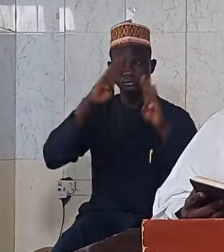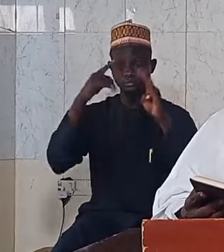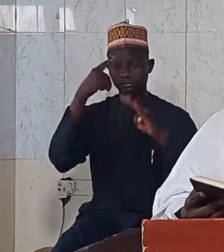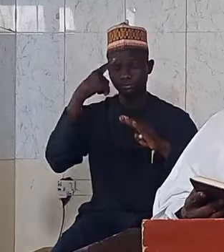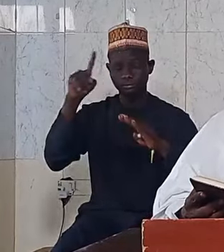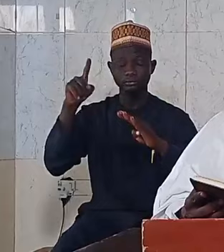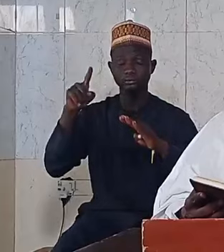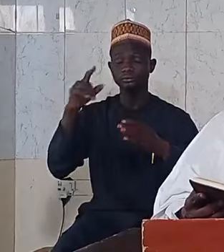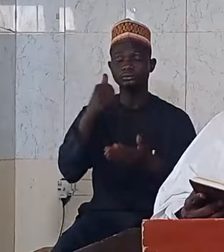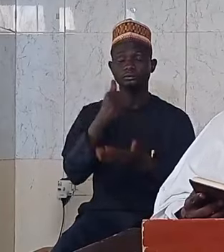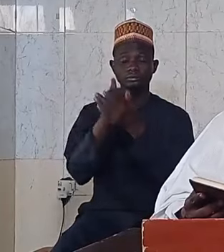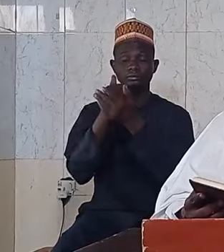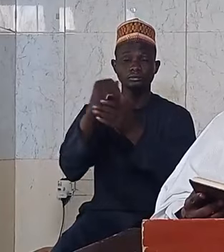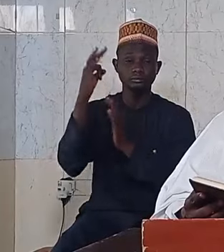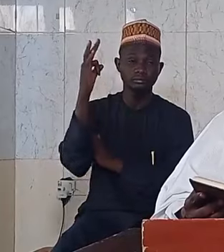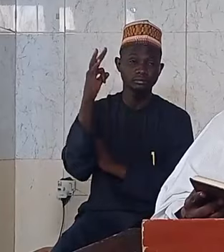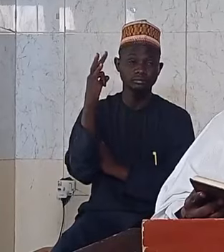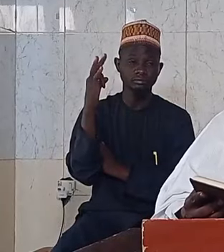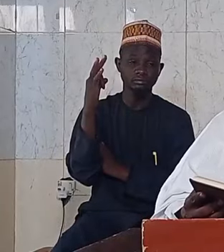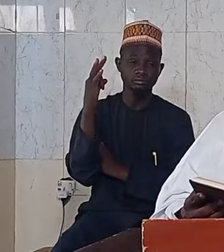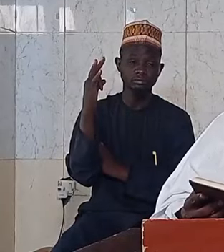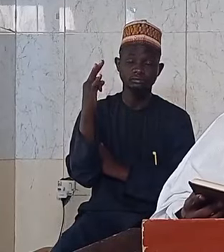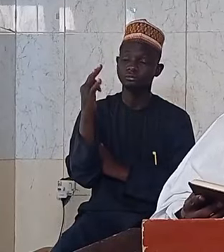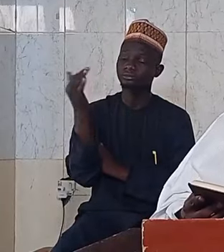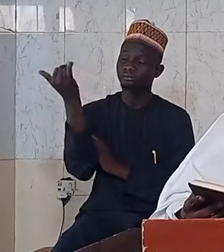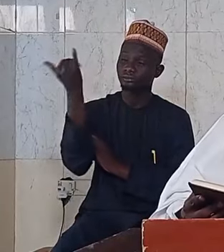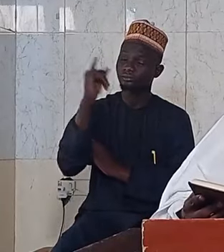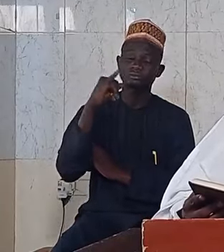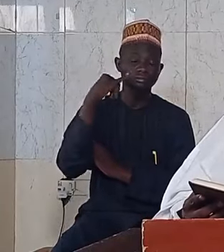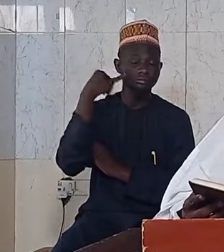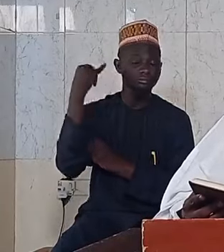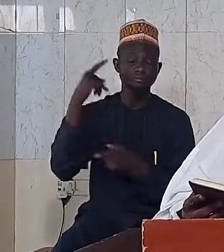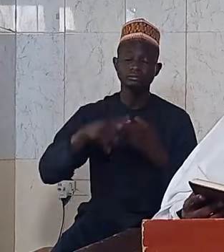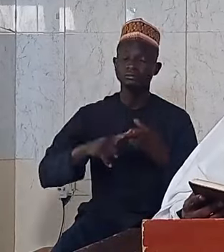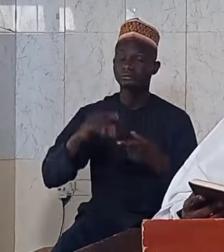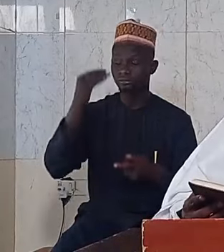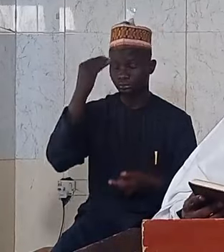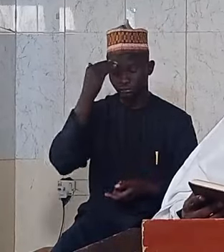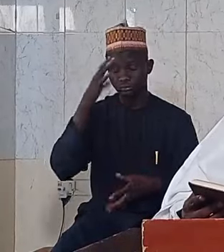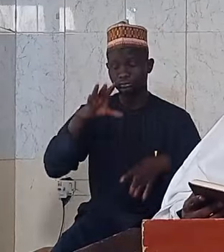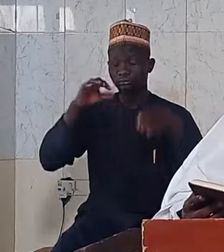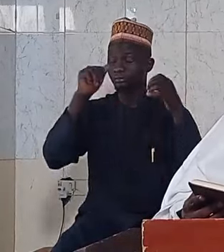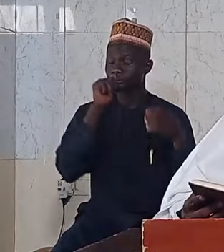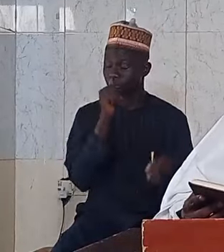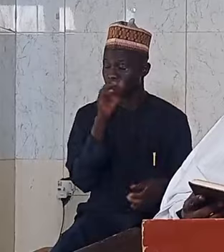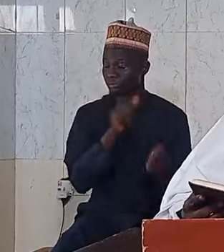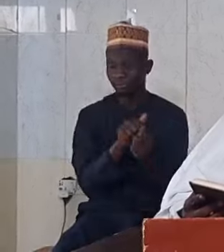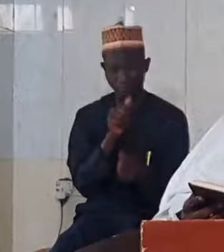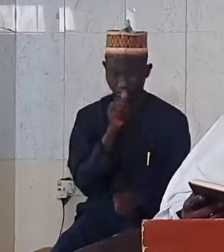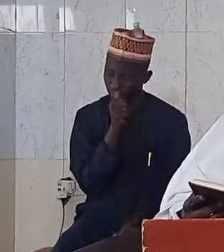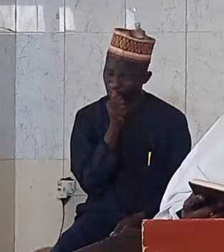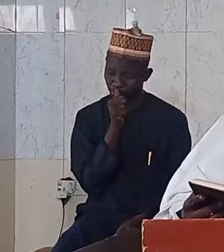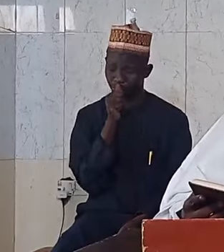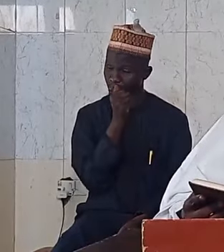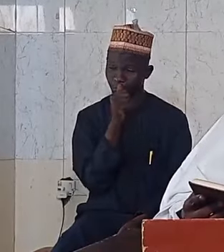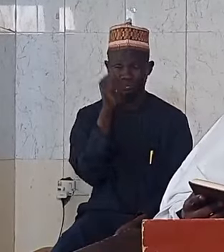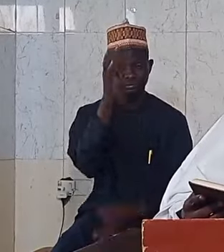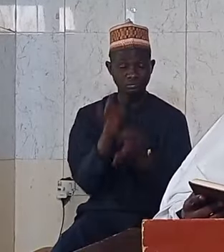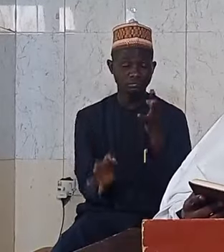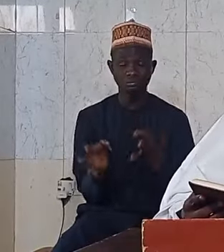domin taimakon Allah ya kamata a ce sun ɗauki haƙuri da juriya in dai